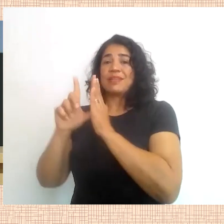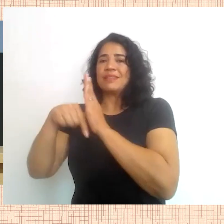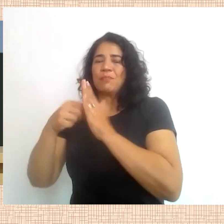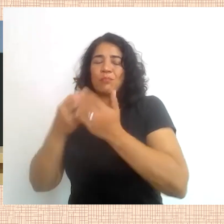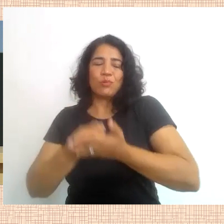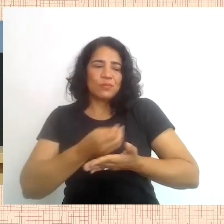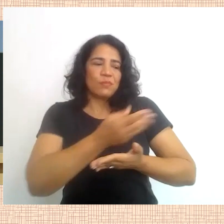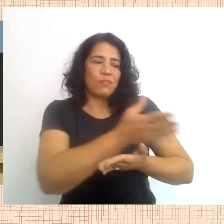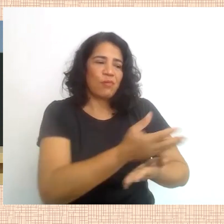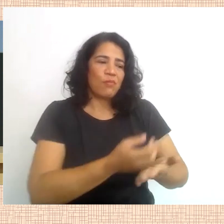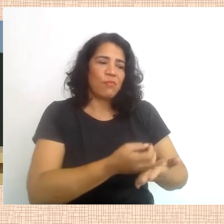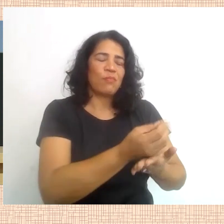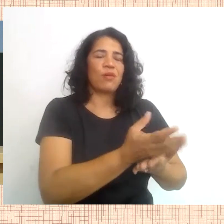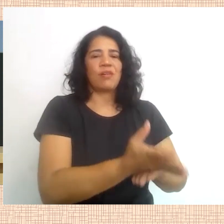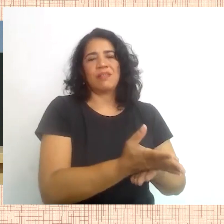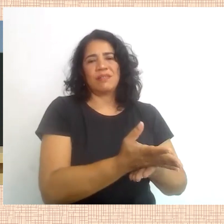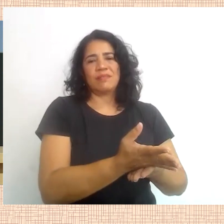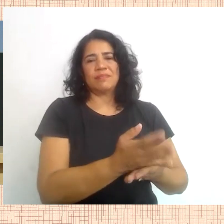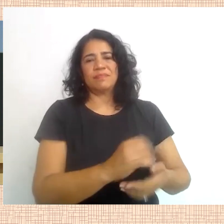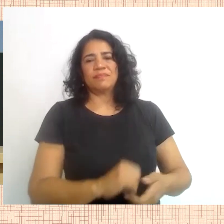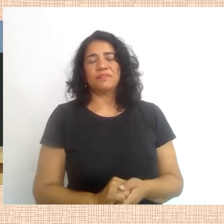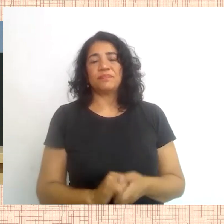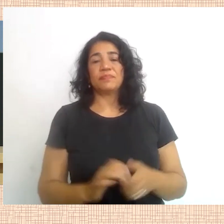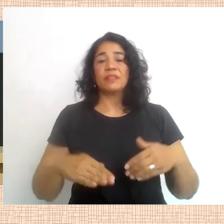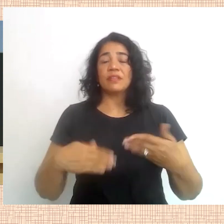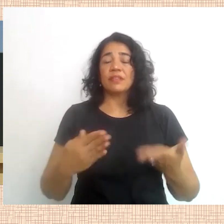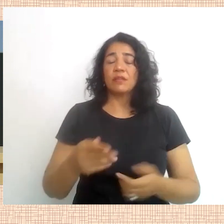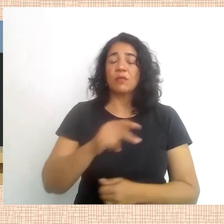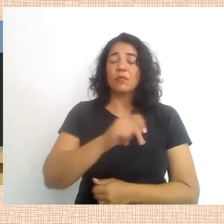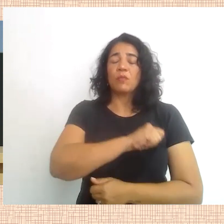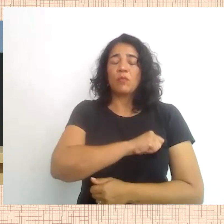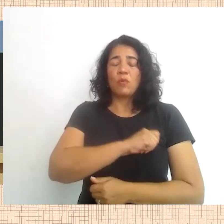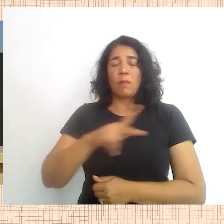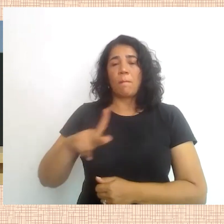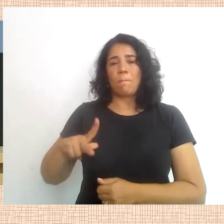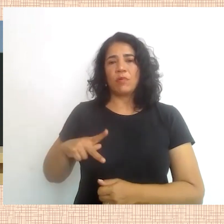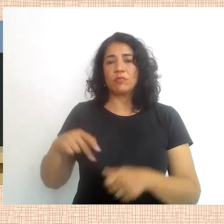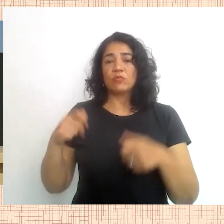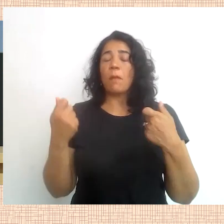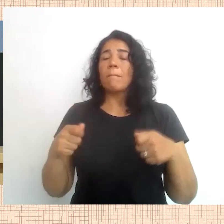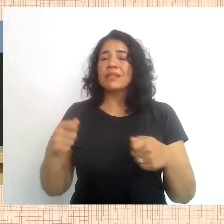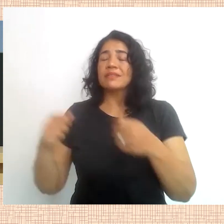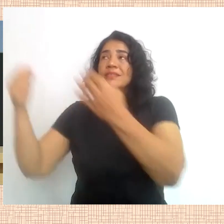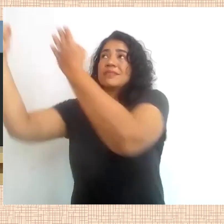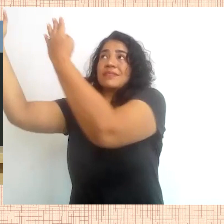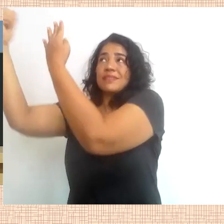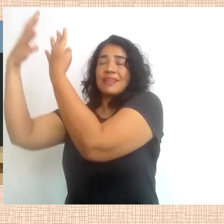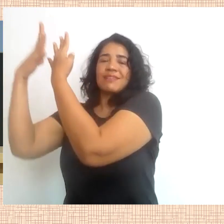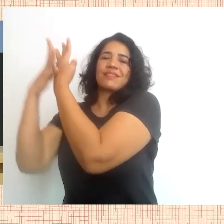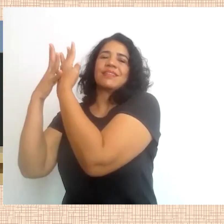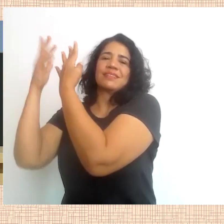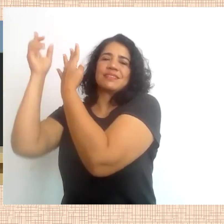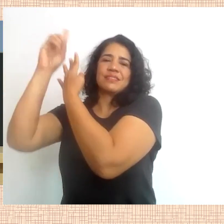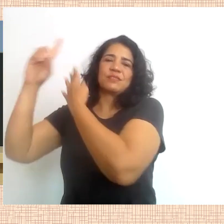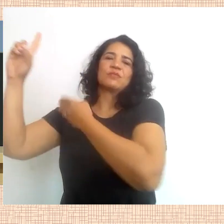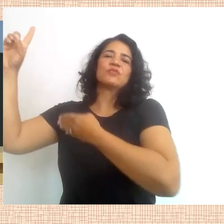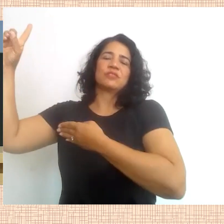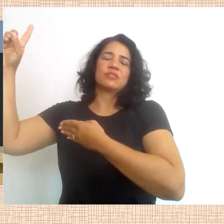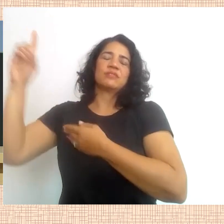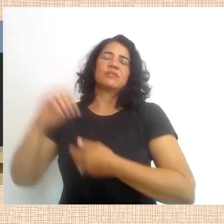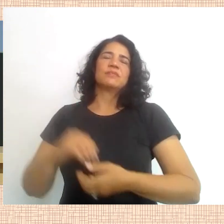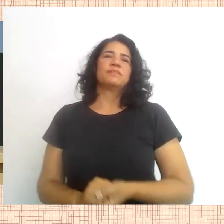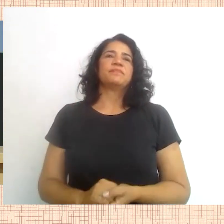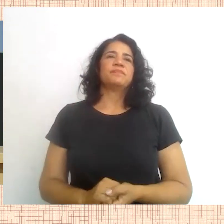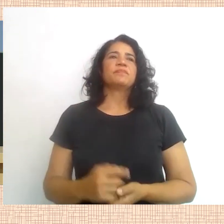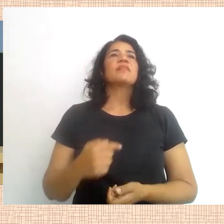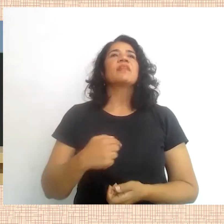conforme escrevi há pouco, resumidamente, pelo que, quando ledes, podeis compreender o